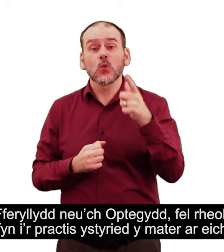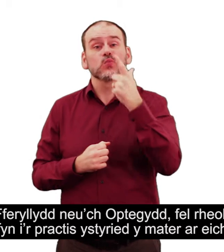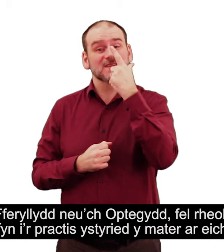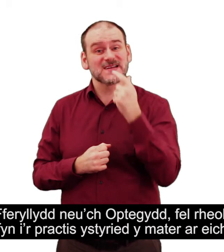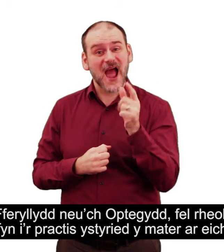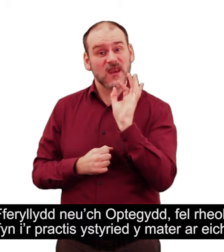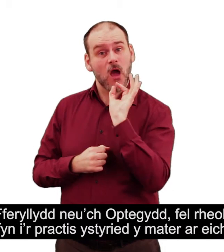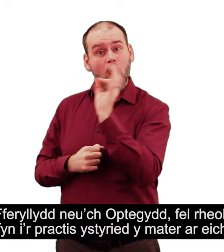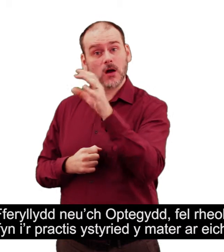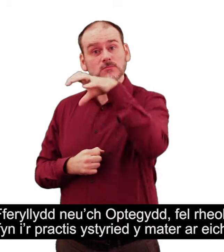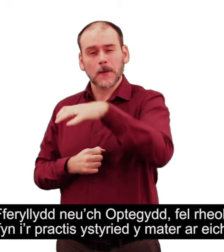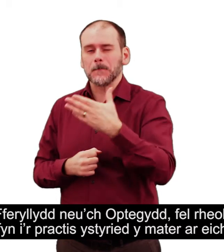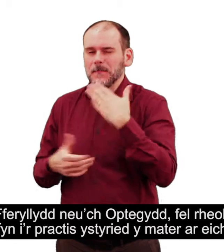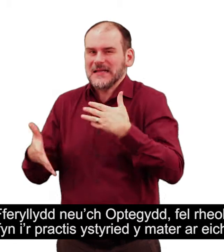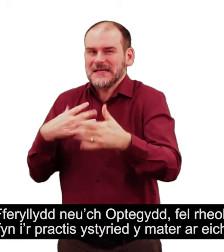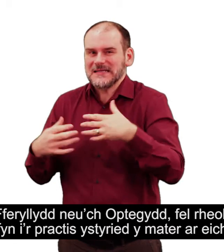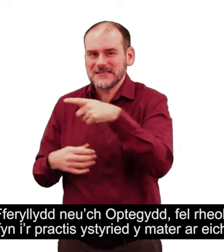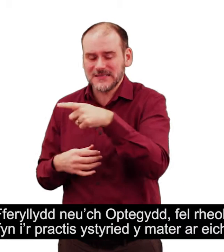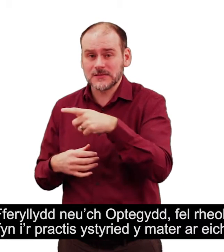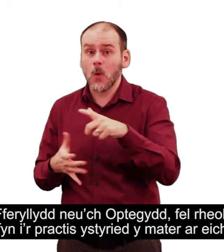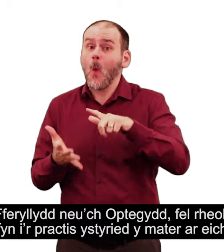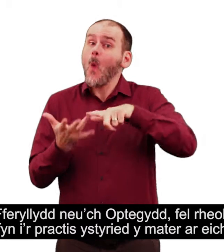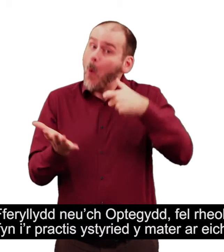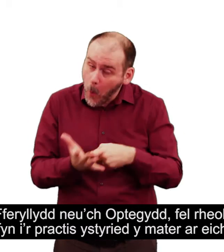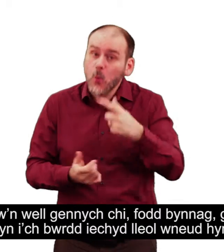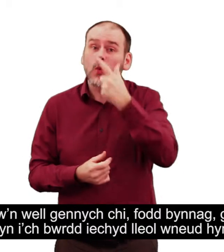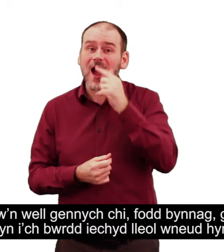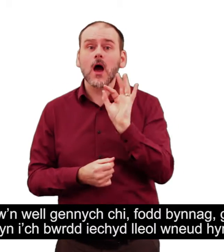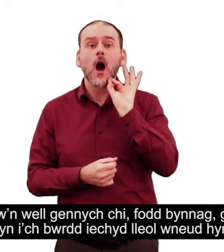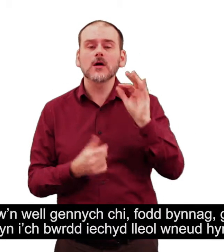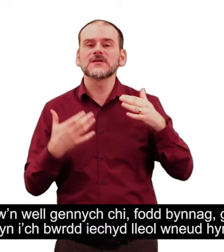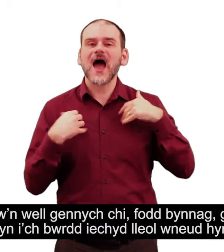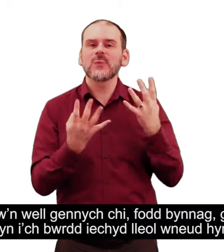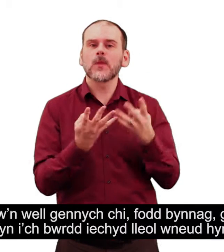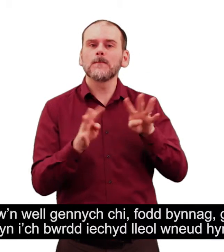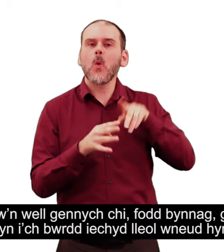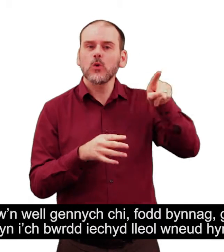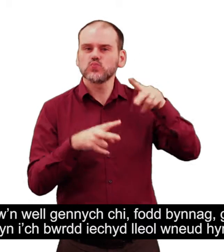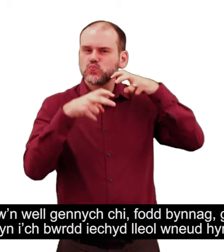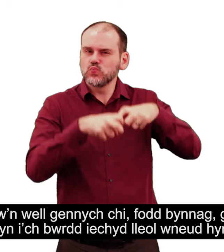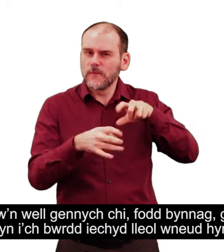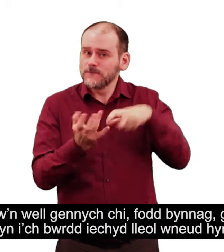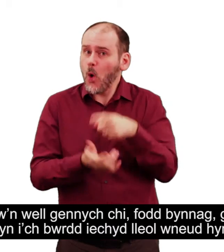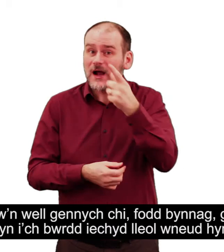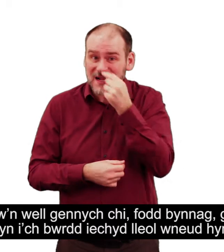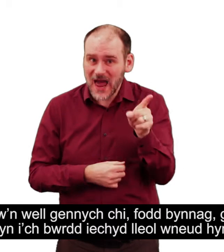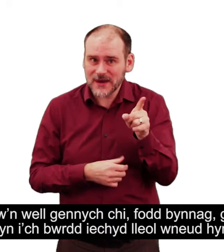chi ofyn i'r practis ystyried y mater ar eich rhan. Os yw'n well gennych chi fodd bynnag, gallwch ofyn i'ch bwrdd iechyd